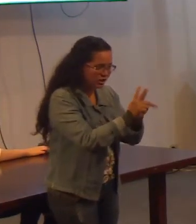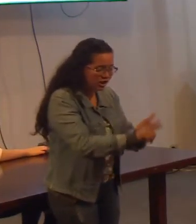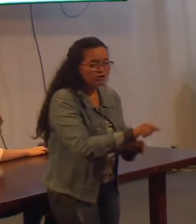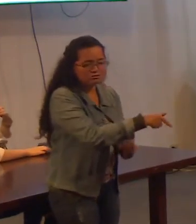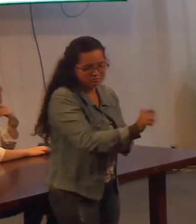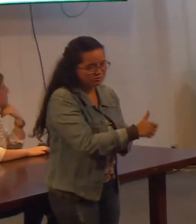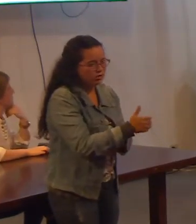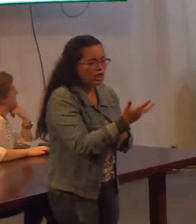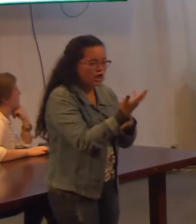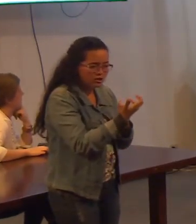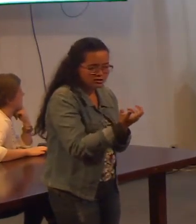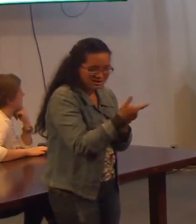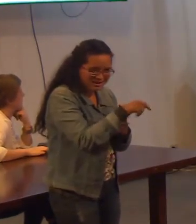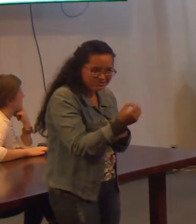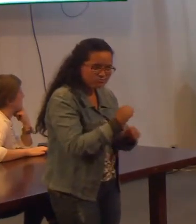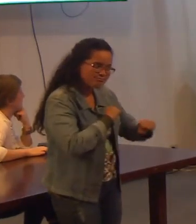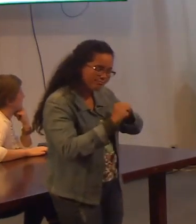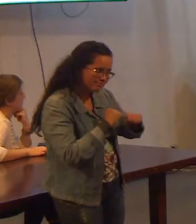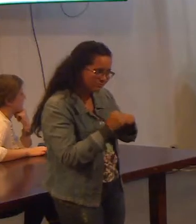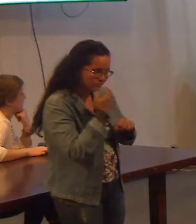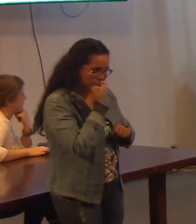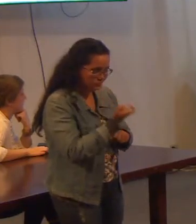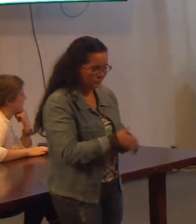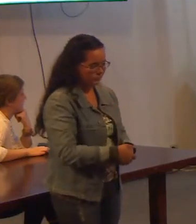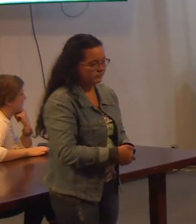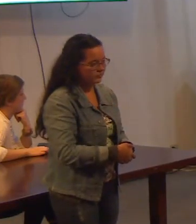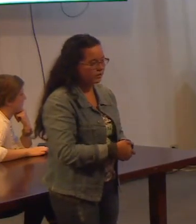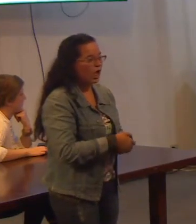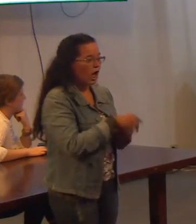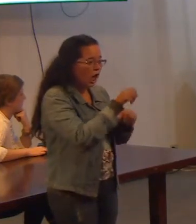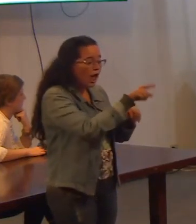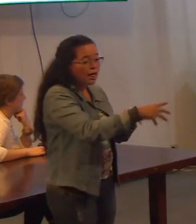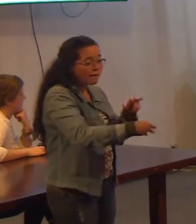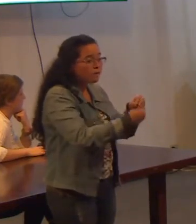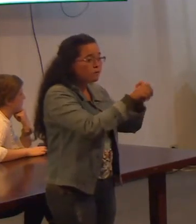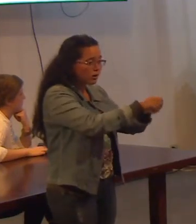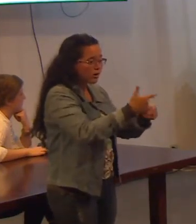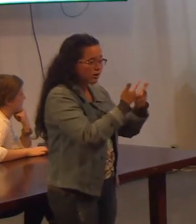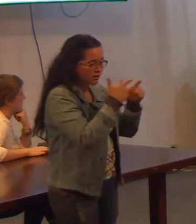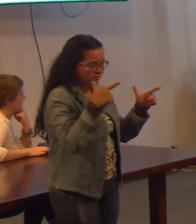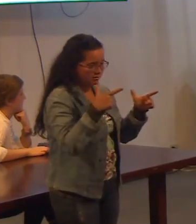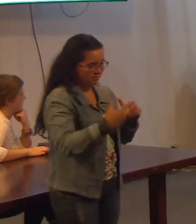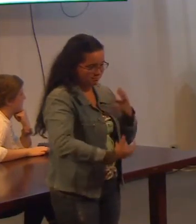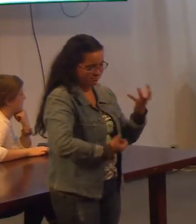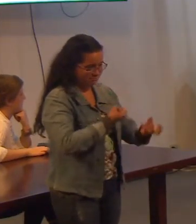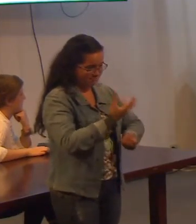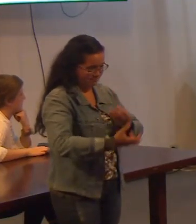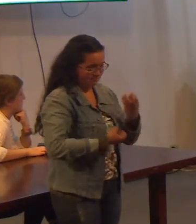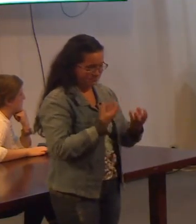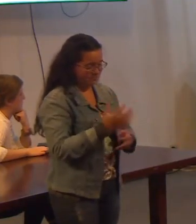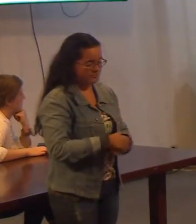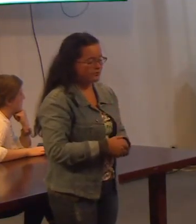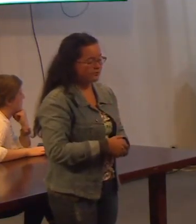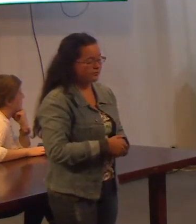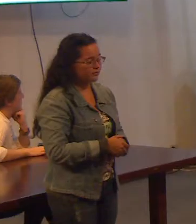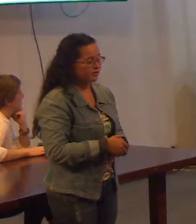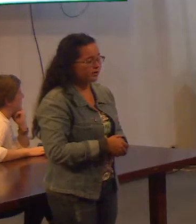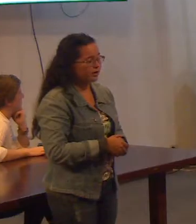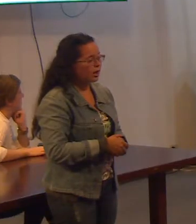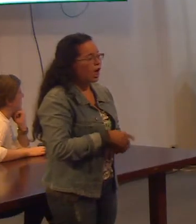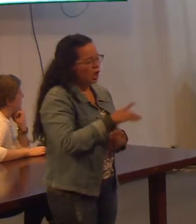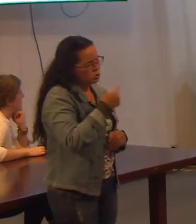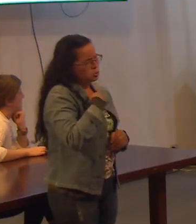propositivos, y además de esto permitía una libre expresión. Cuando empezamos a pensar sobre